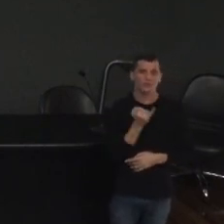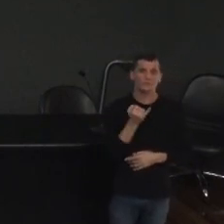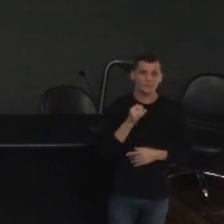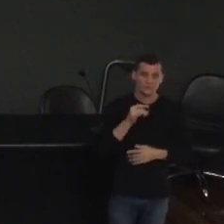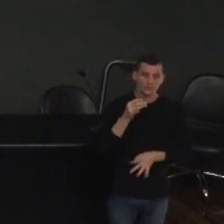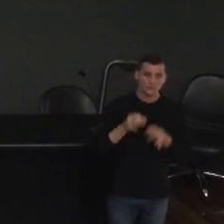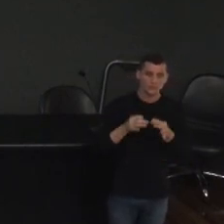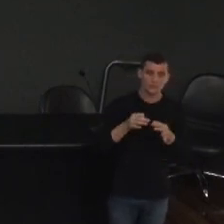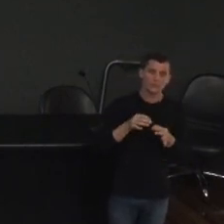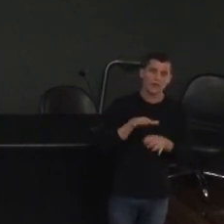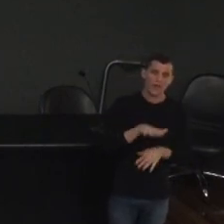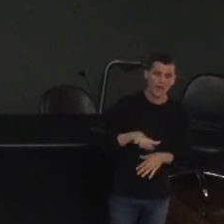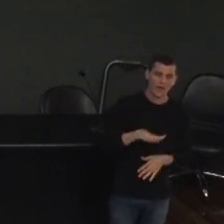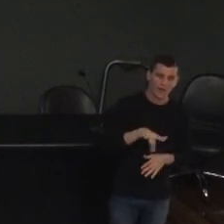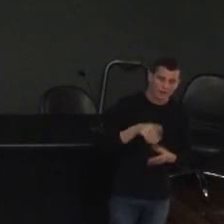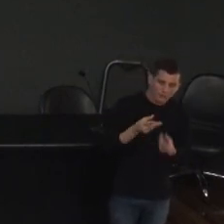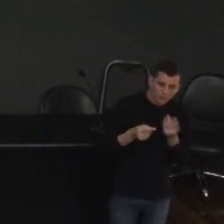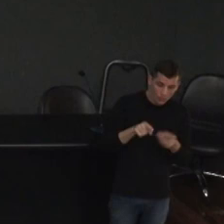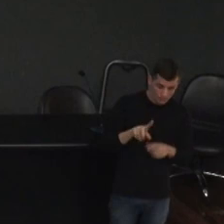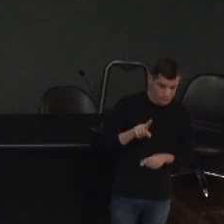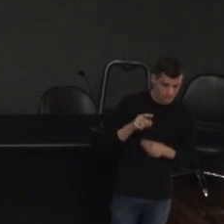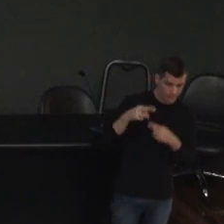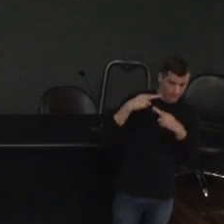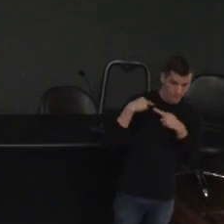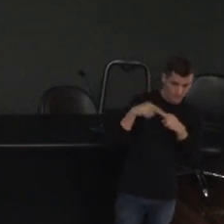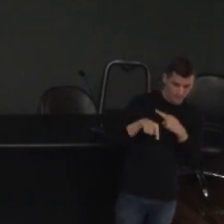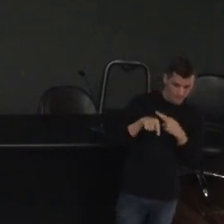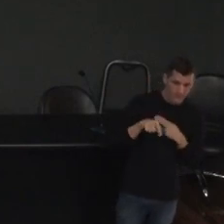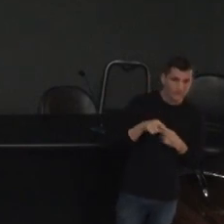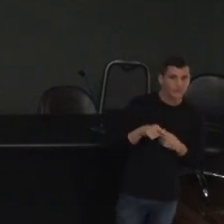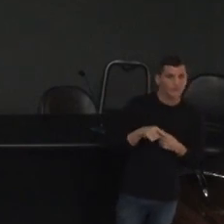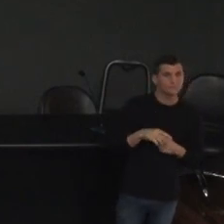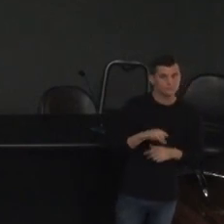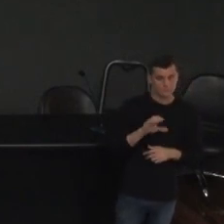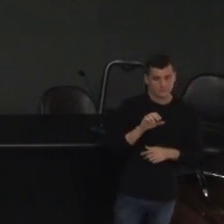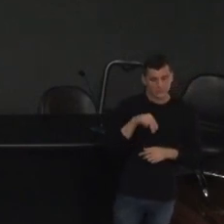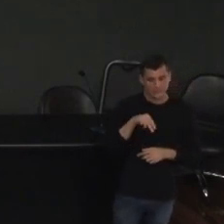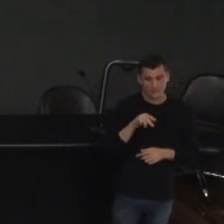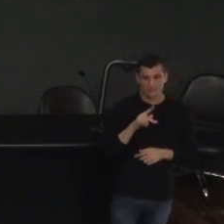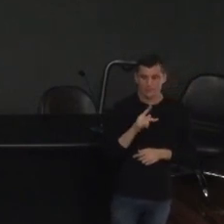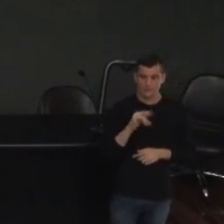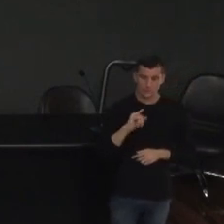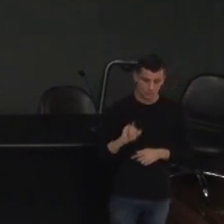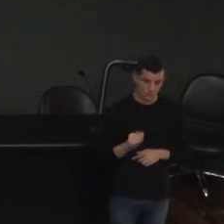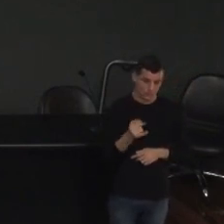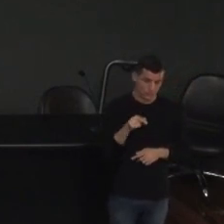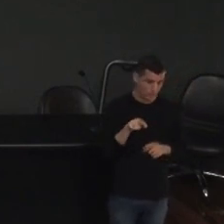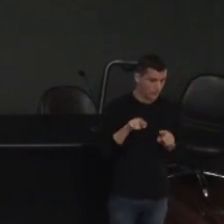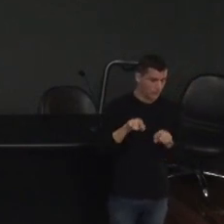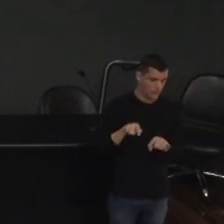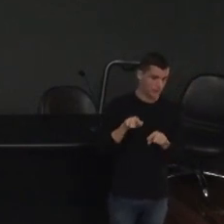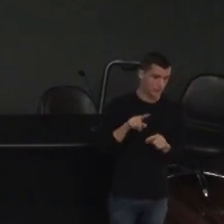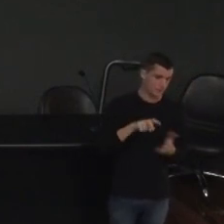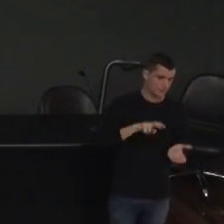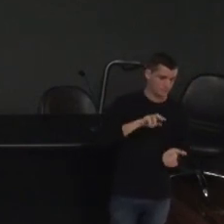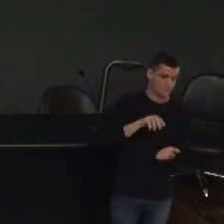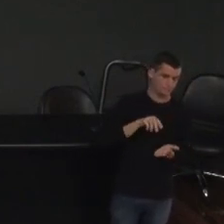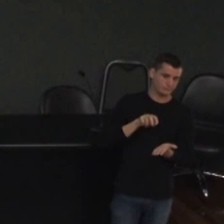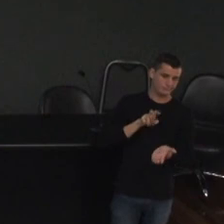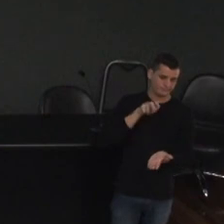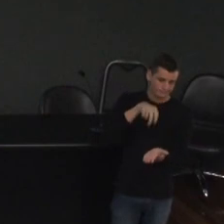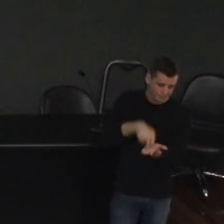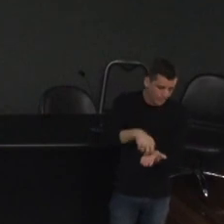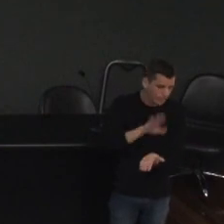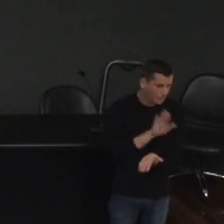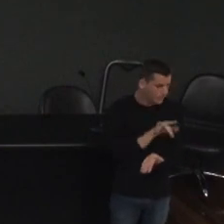controladora essa pessoa jurídica responde mas se você pessoa física como servidor agiu de